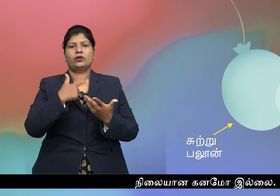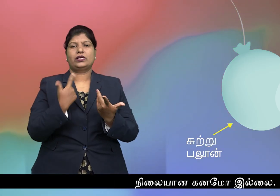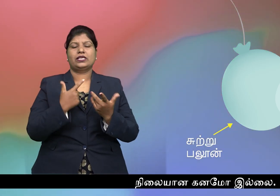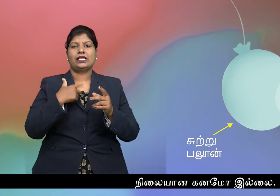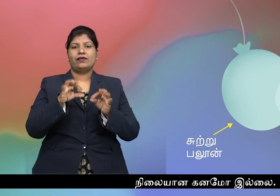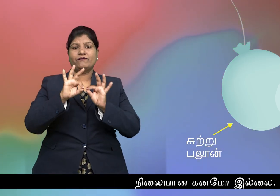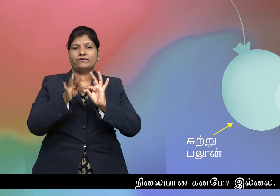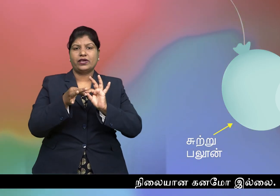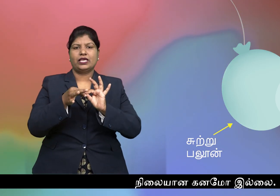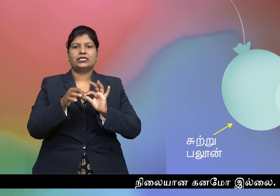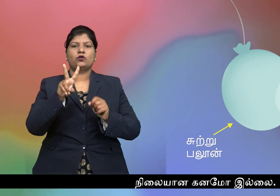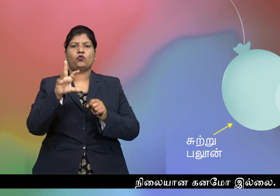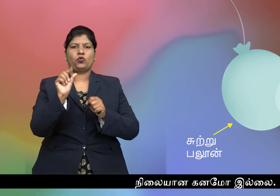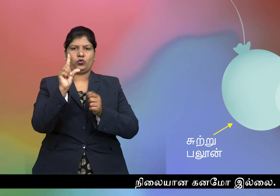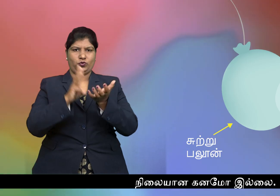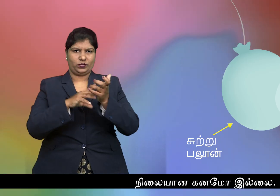நிலையான கனமோ இல்லை.